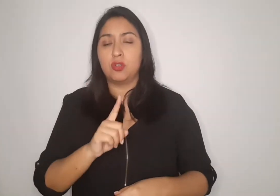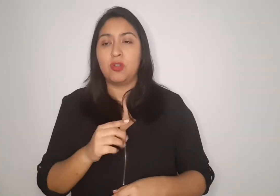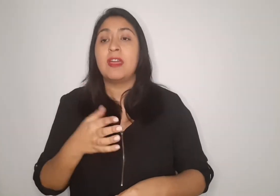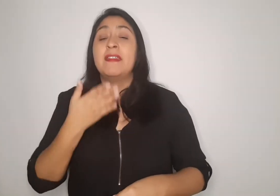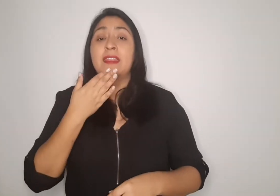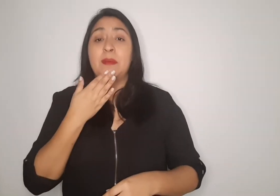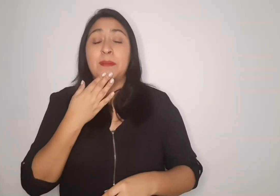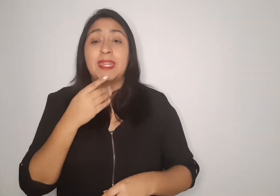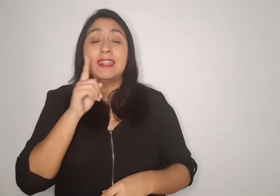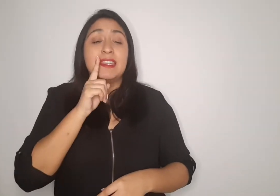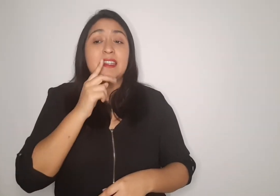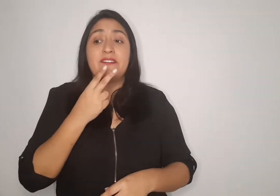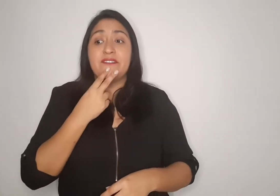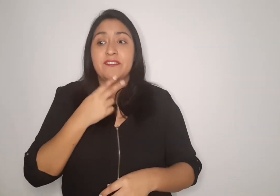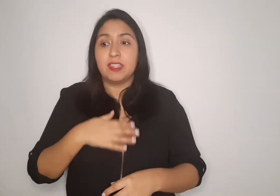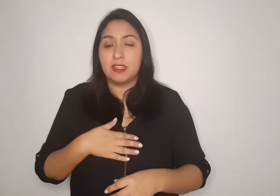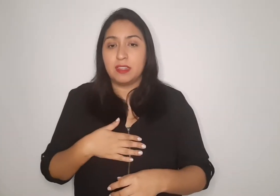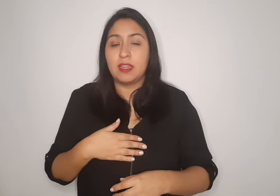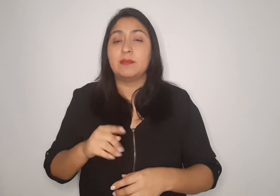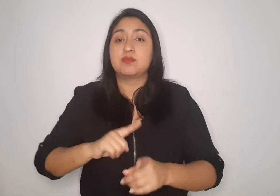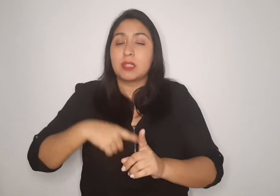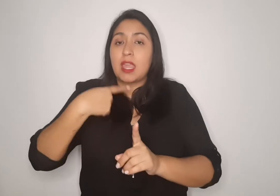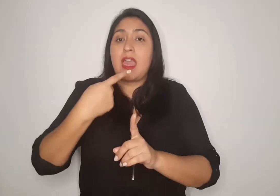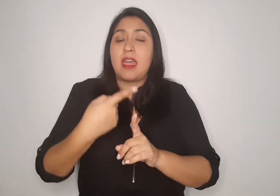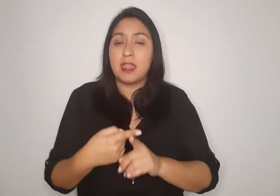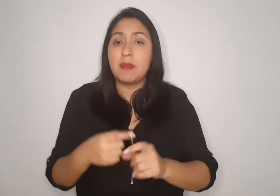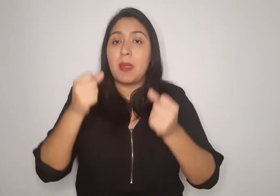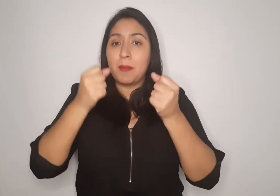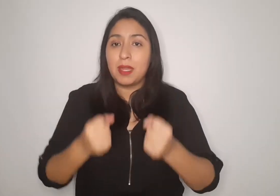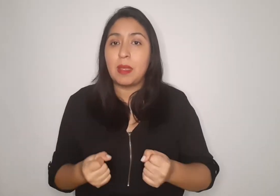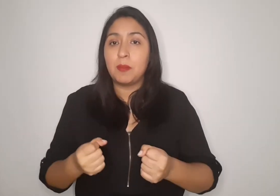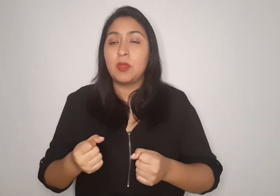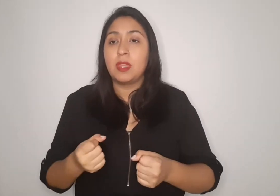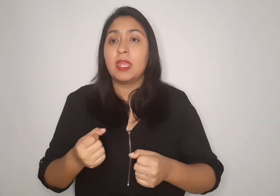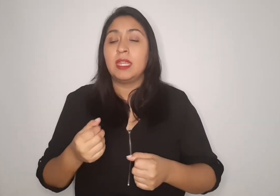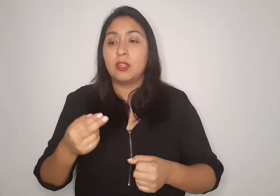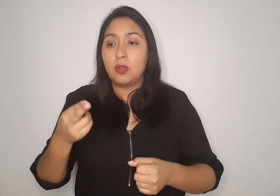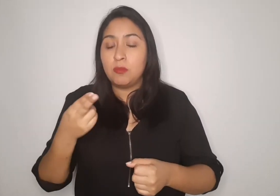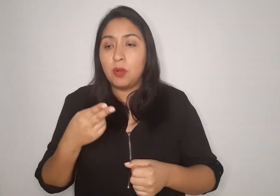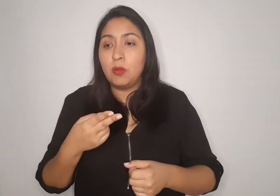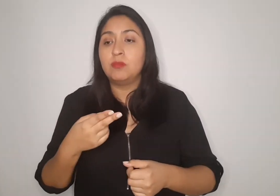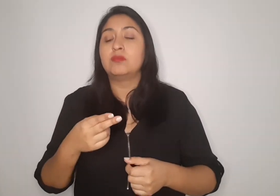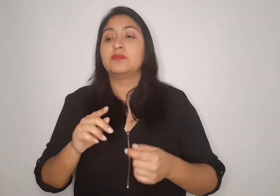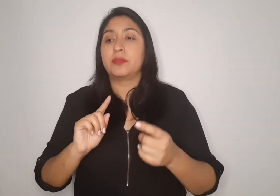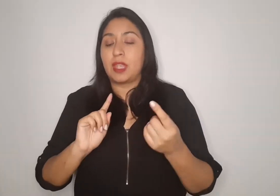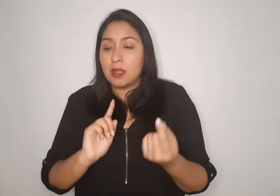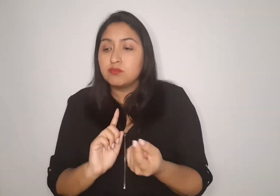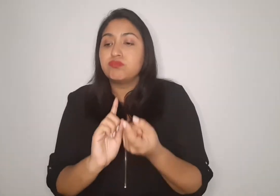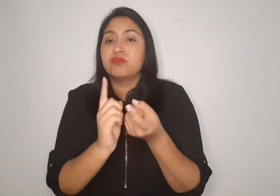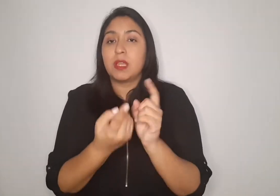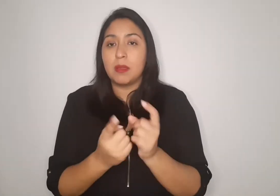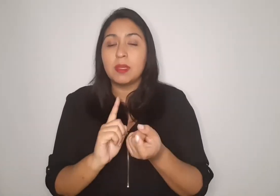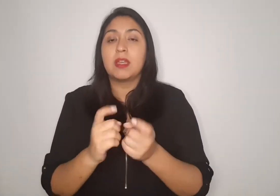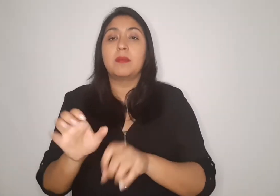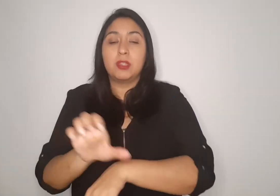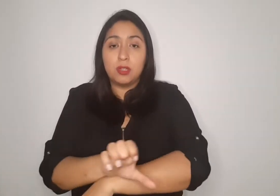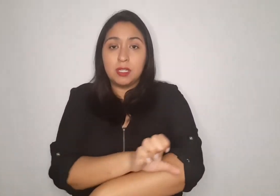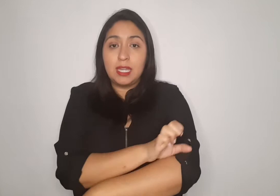vivos ahí, y además, para poder ir renovando esa energía y esa espiritualidad, ustedes han ido